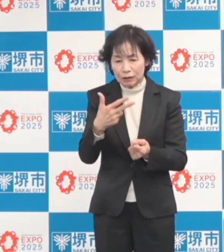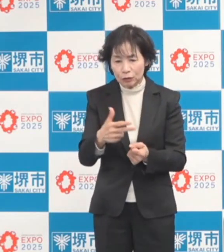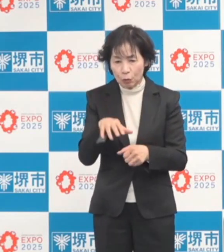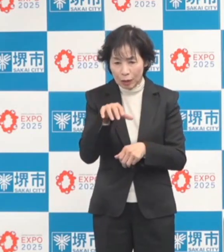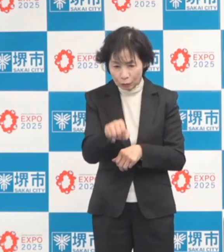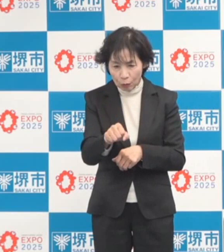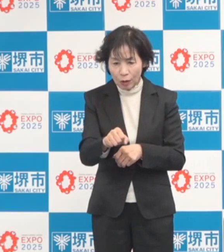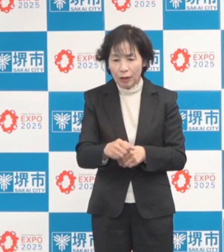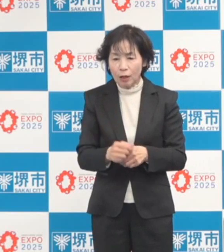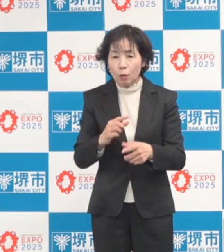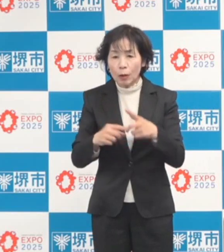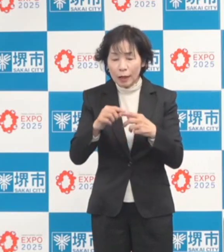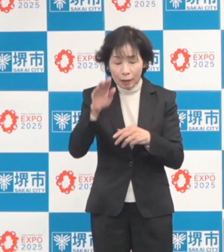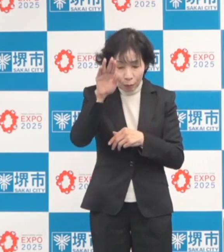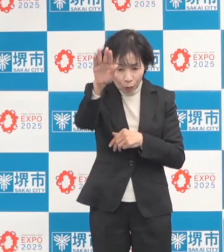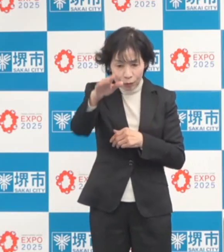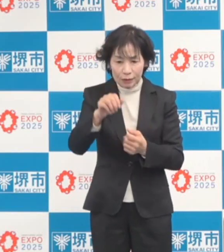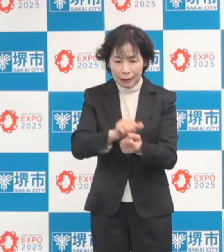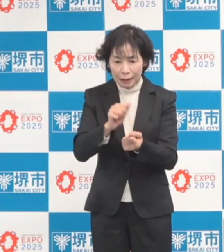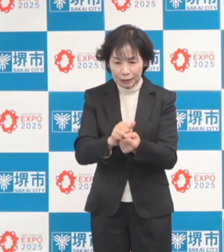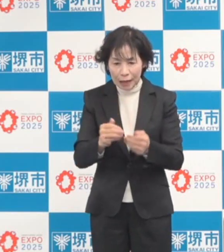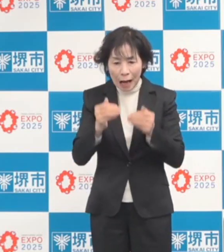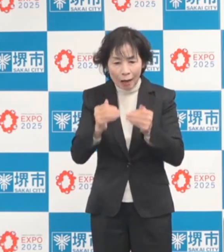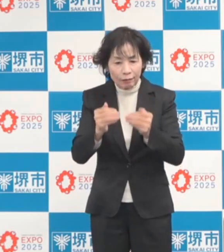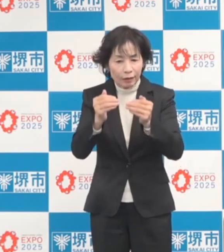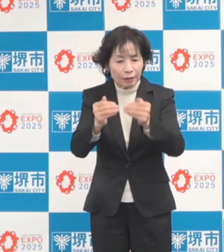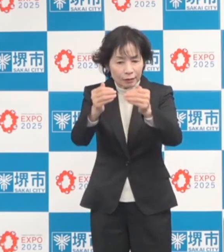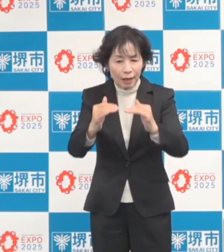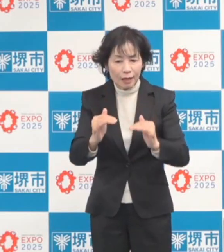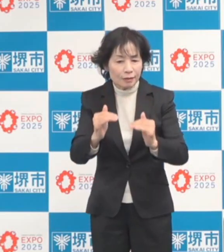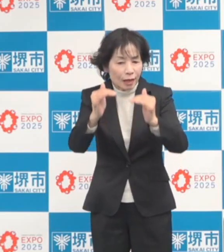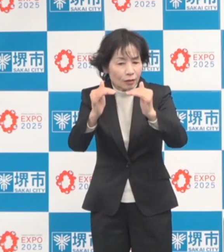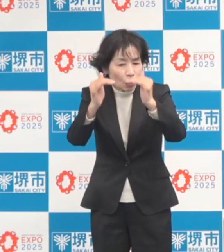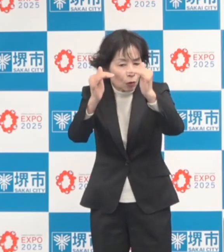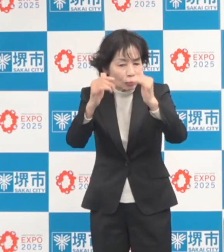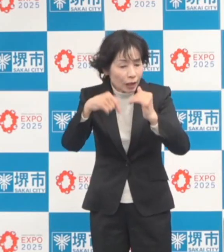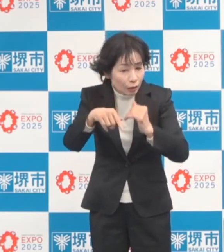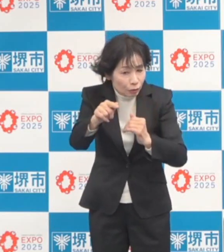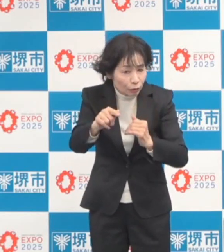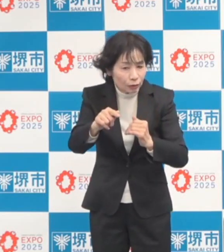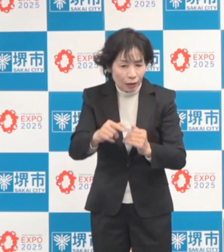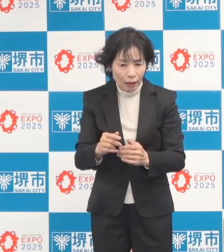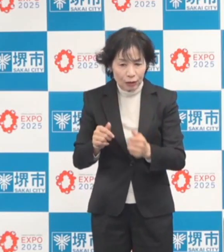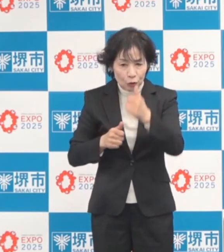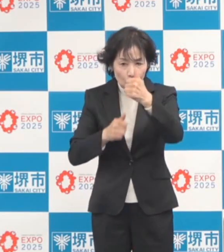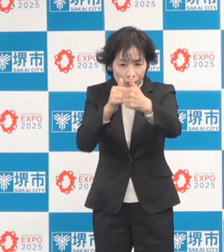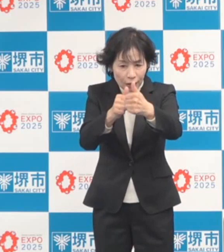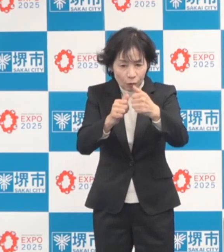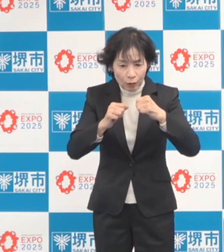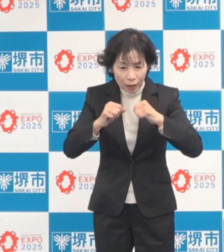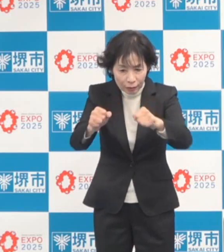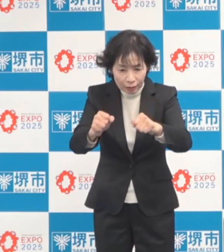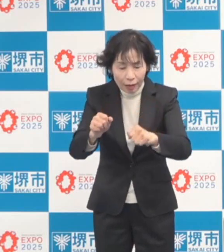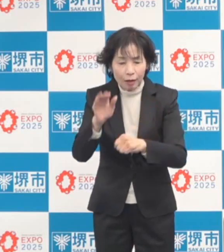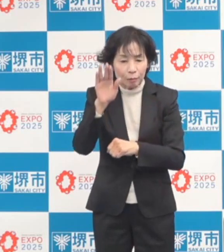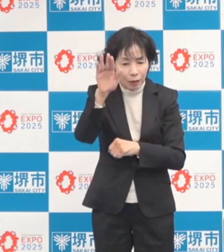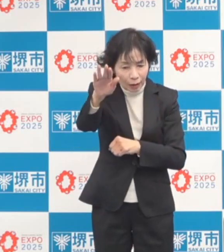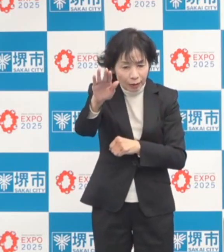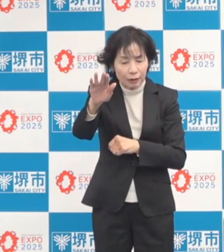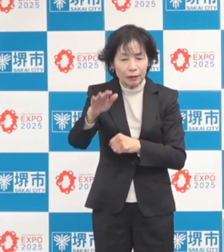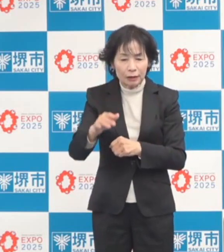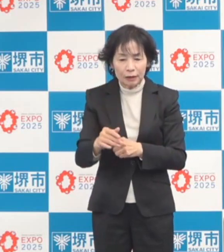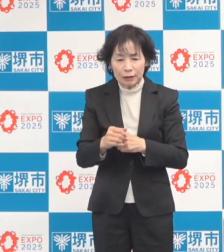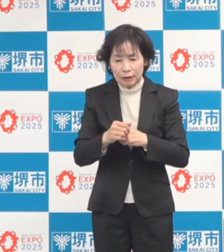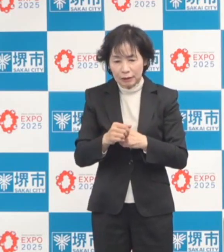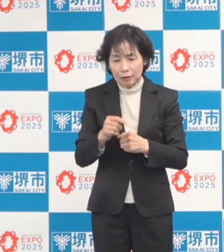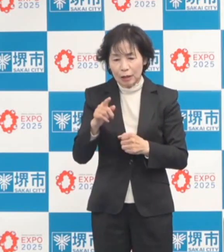れからもこの堺が発展していく成長していく都市であるために挑戦を行わなくては未来を切り開けないという思いで堺の